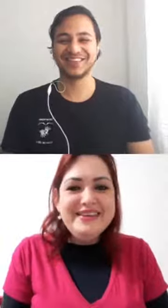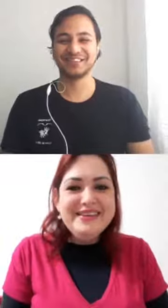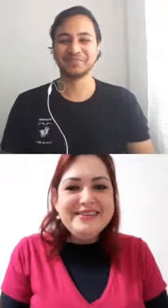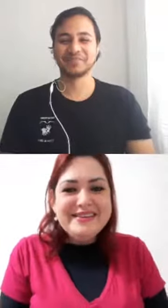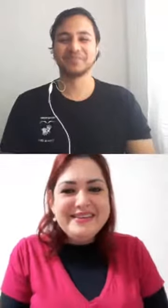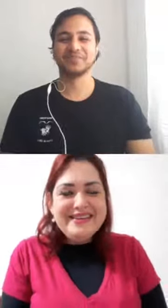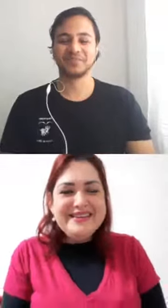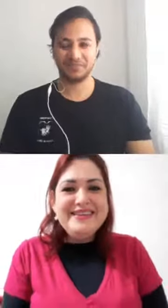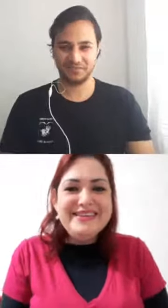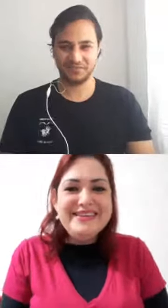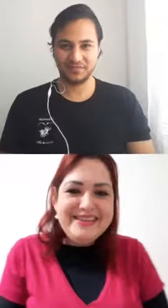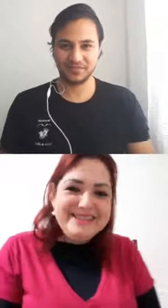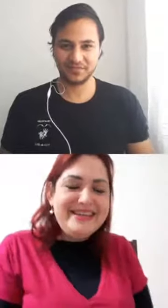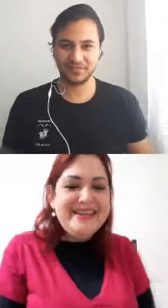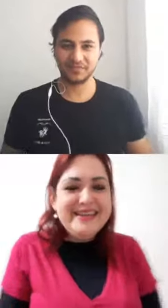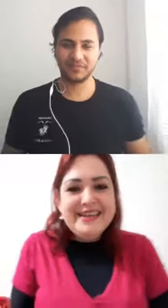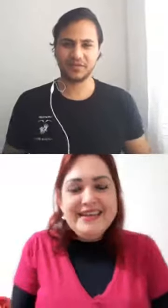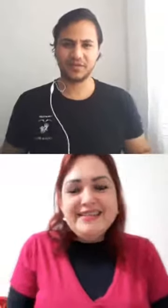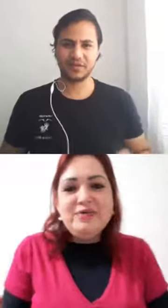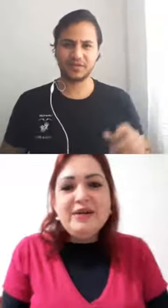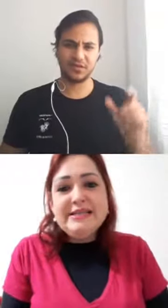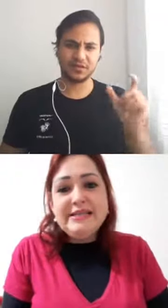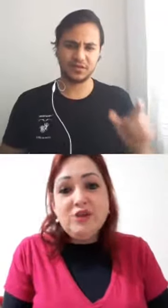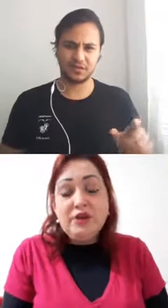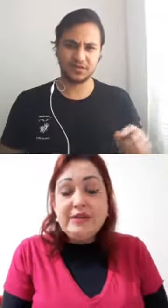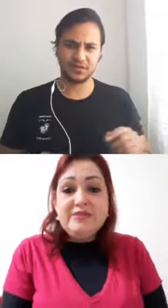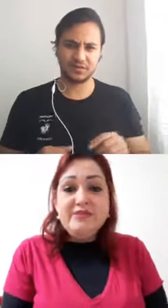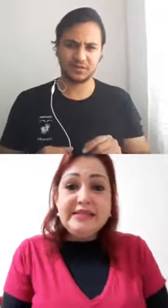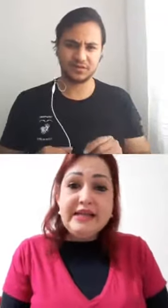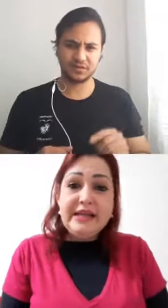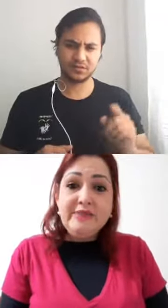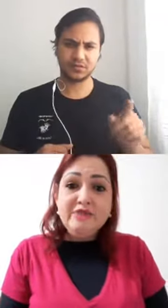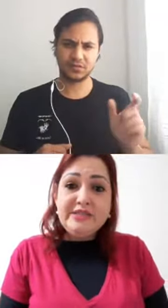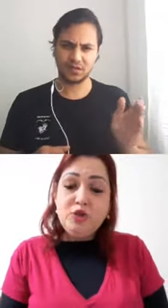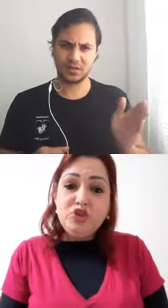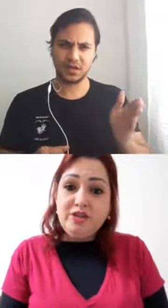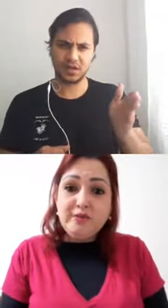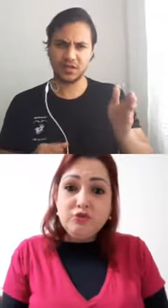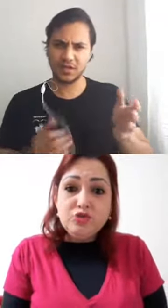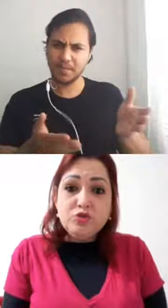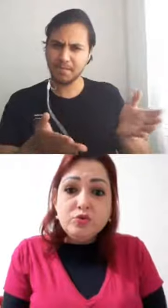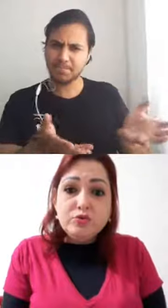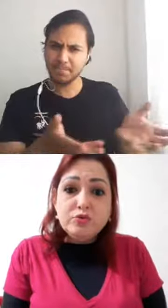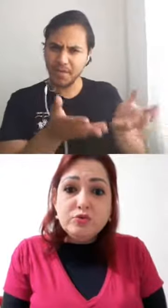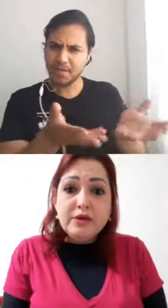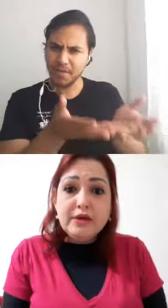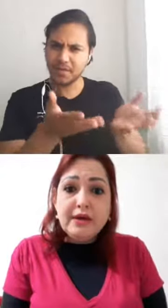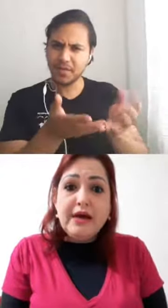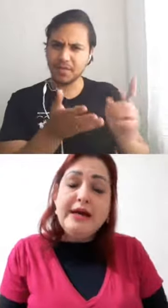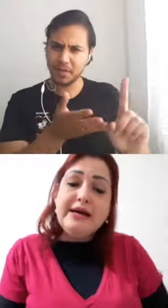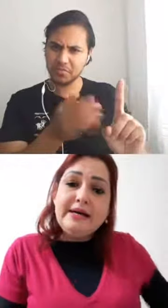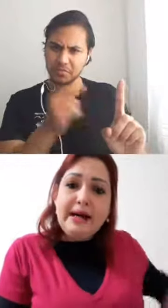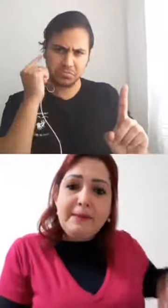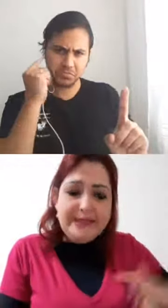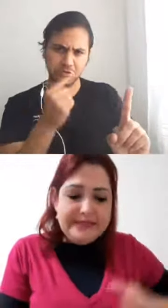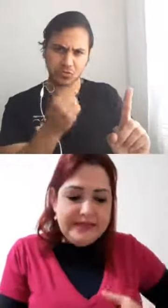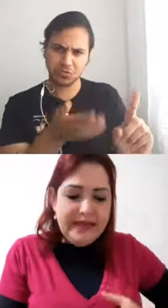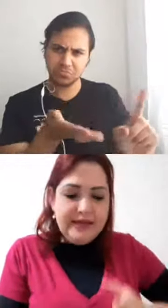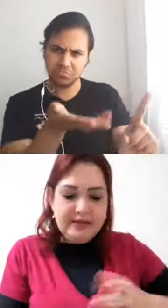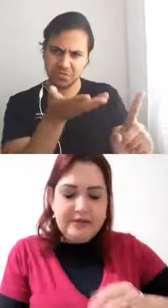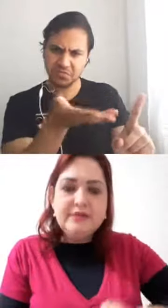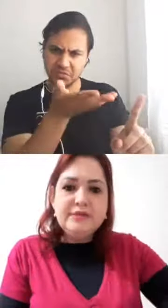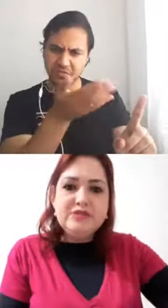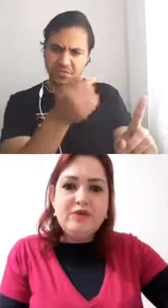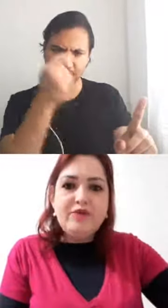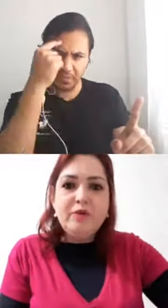Isso aí. e E daí, então é assim, ó. Se você tá ali, você motiva o surdo a